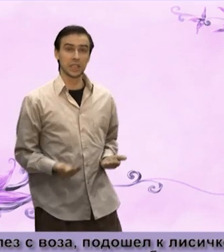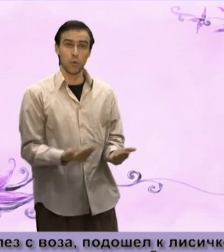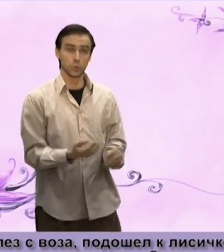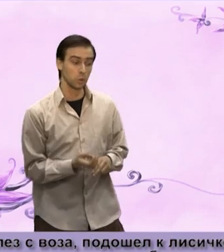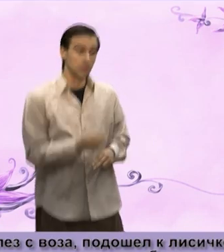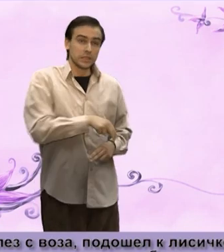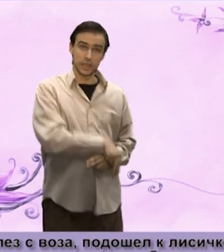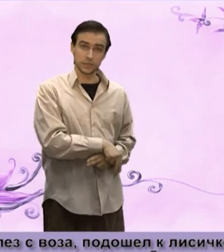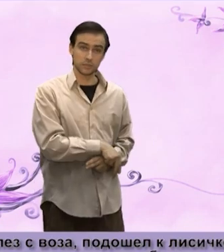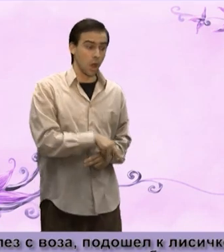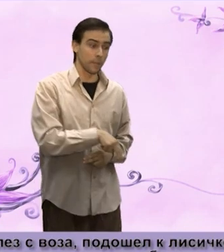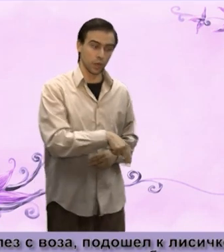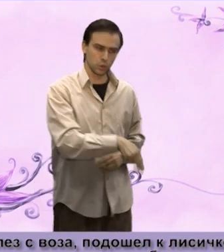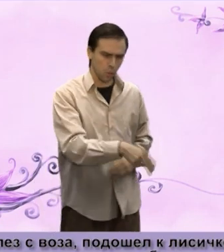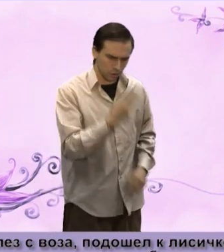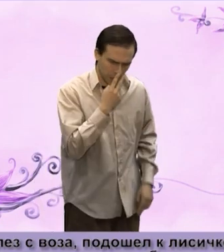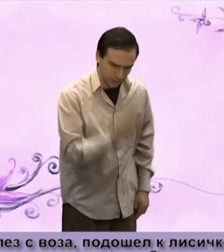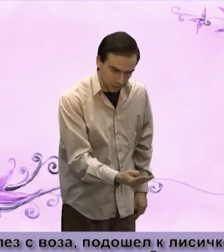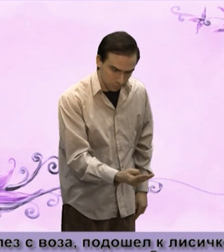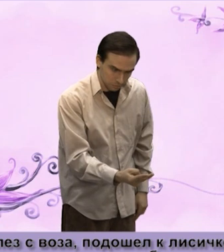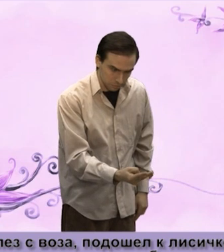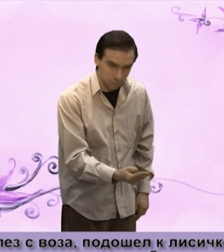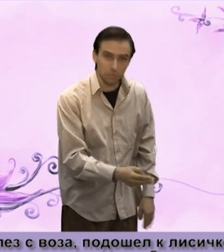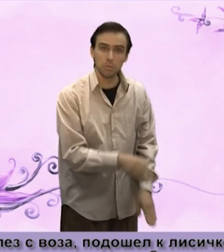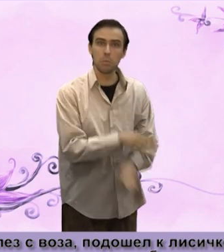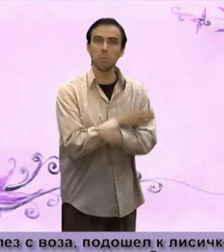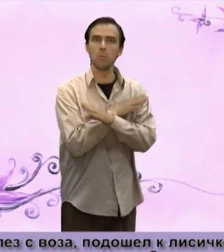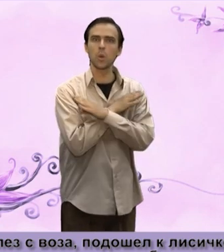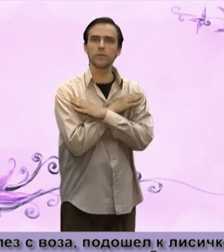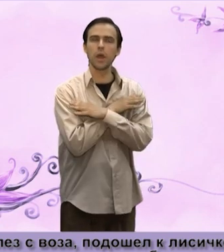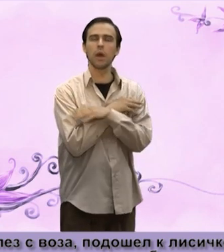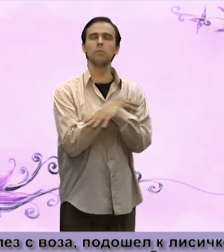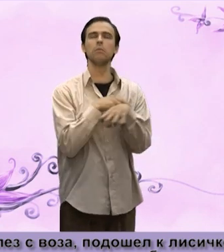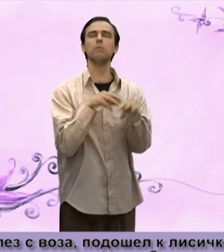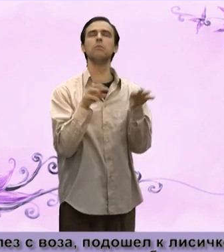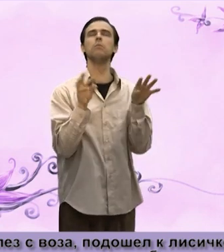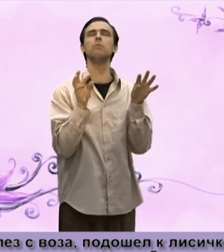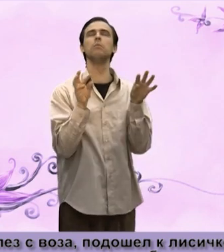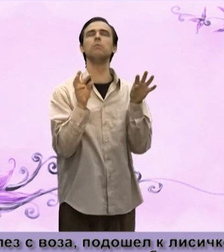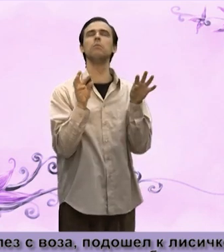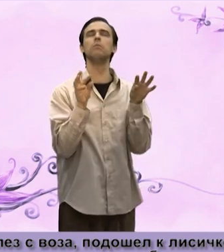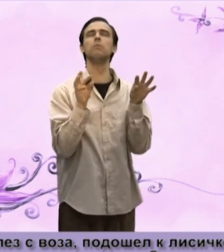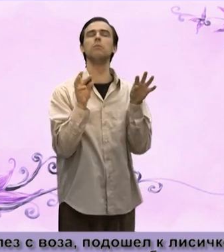Дед слез с воза, подошел к лисичке, а она не ворохнется, лежит себе как